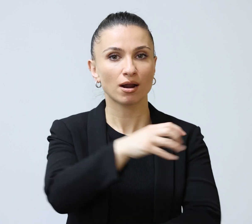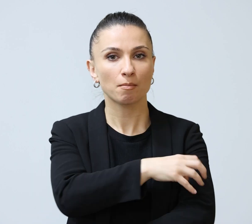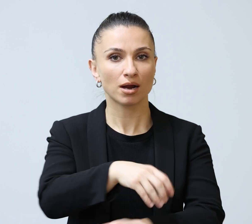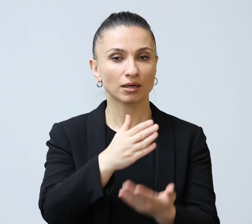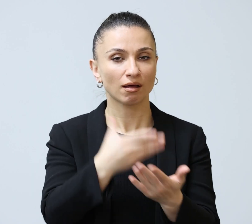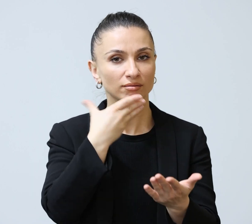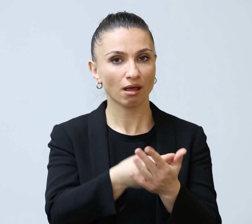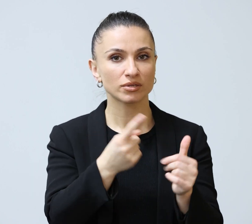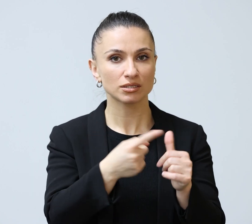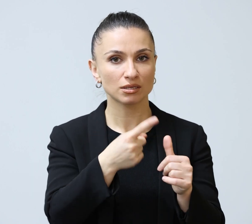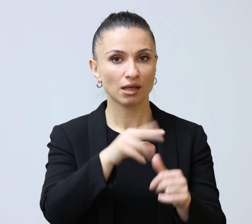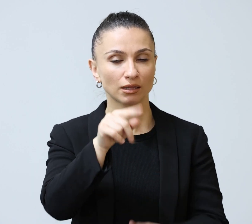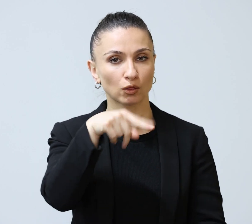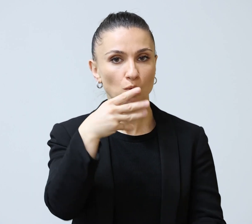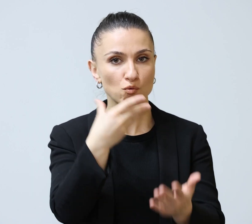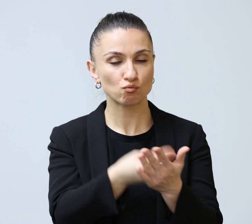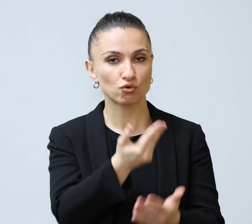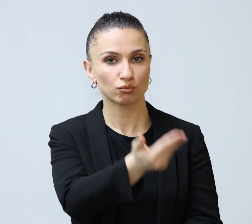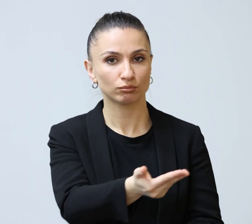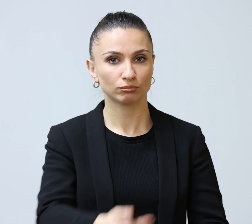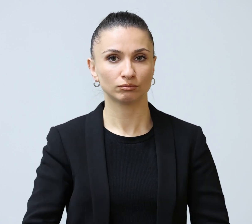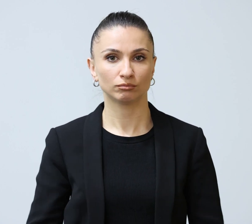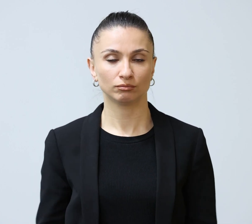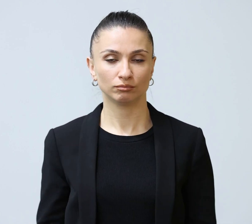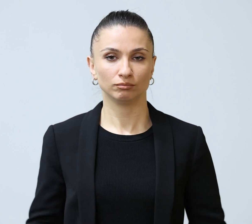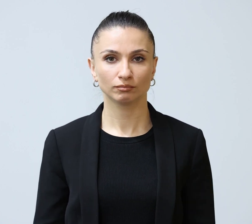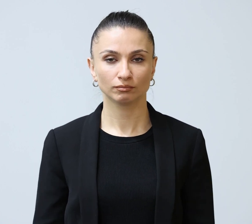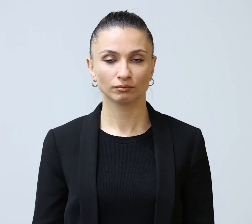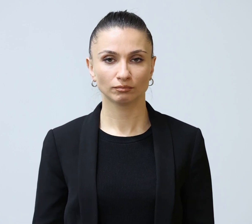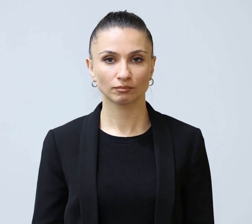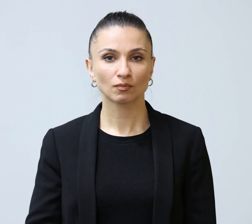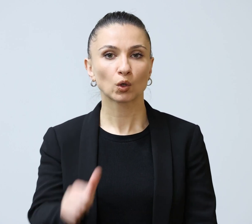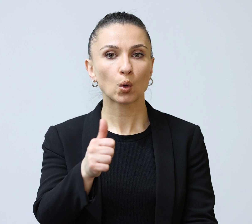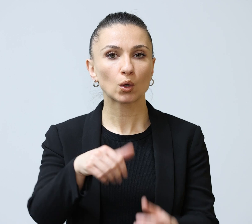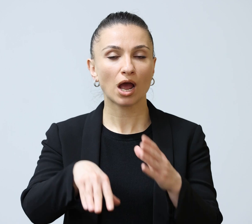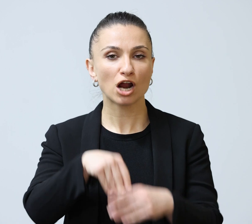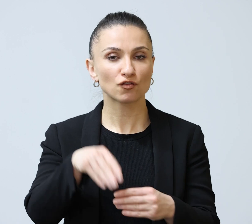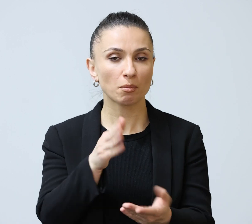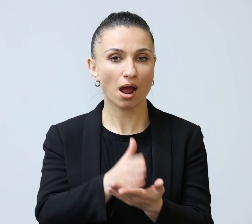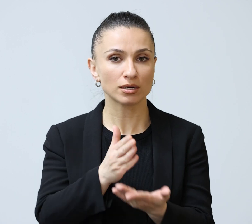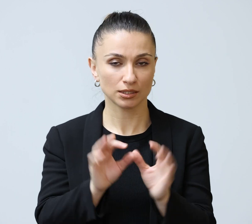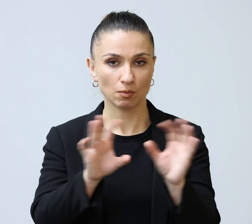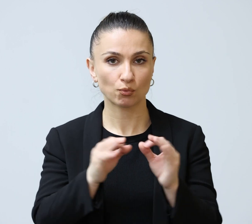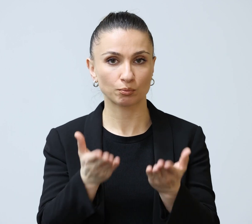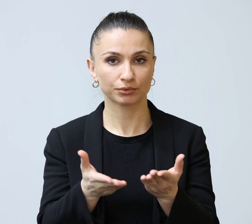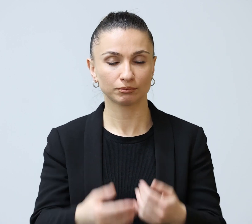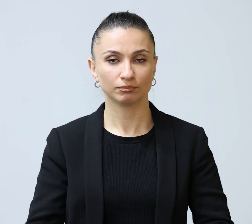Ինչպիսի ընտրություններ գոյություն ունեն։ Խորհրդարանական ընտրությունների ժամանակ մարդիկ ընտրում են խորհրդարանի անդամներ։